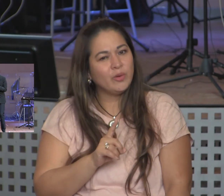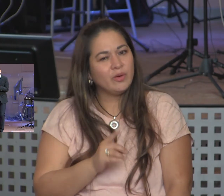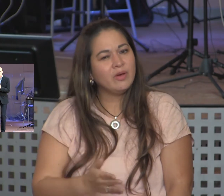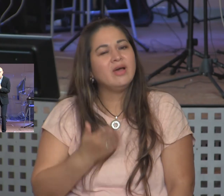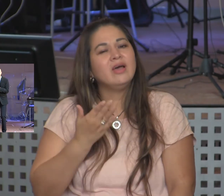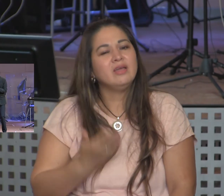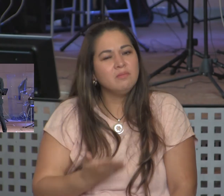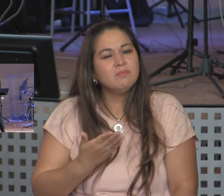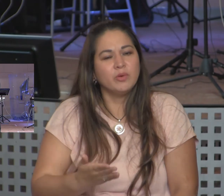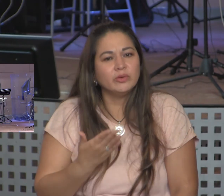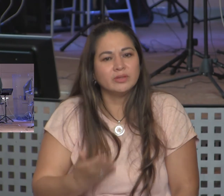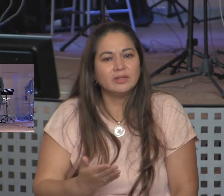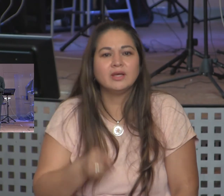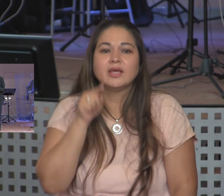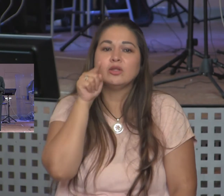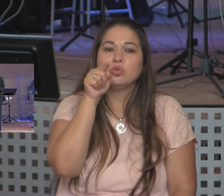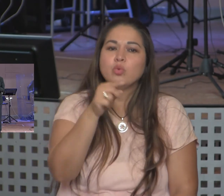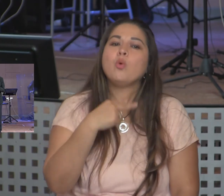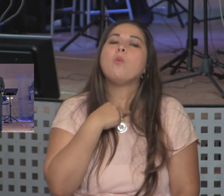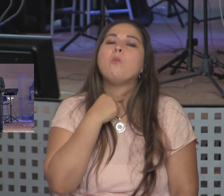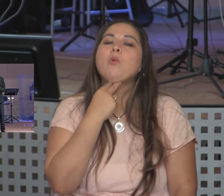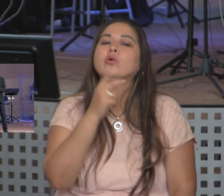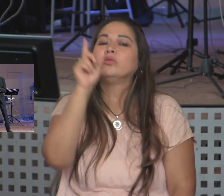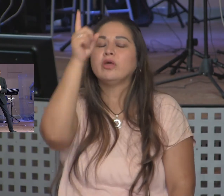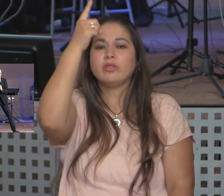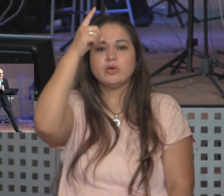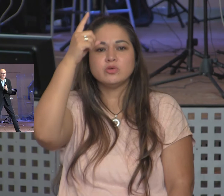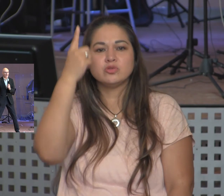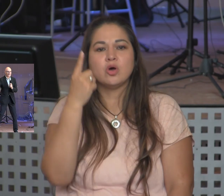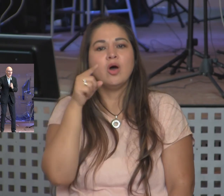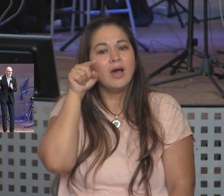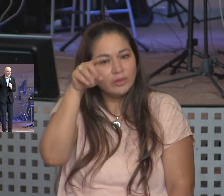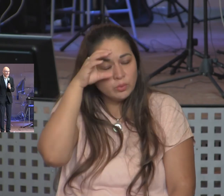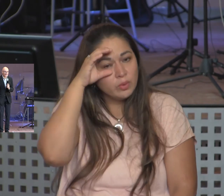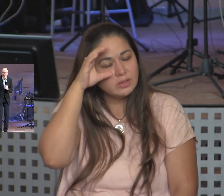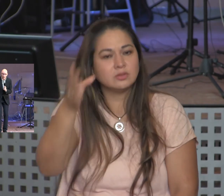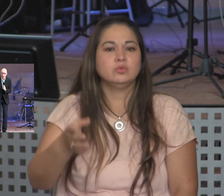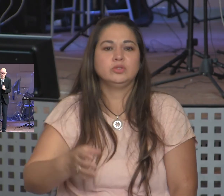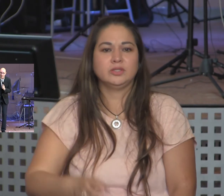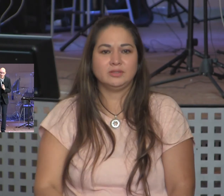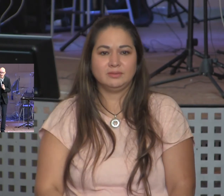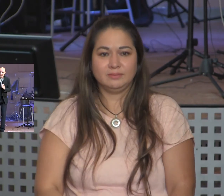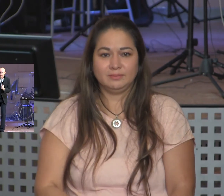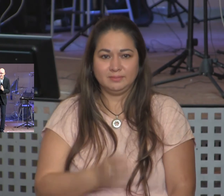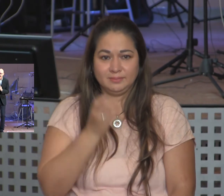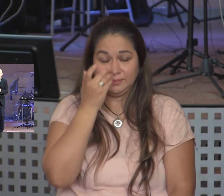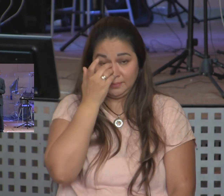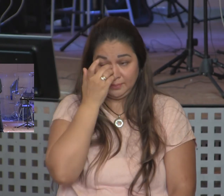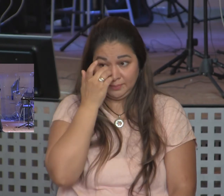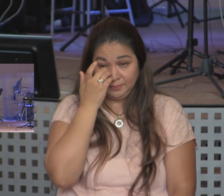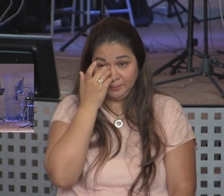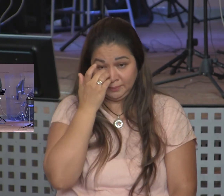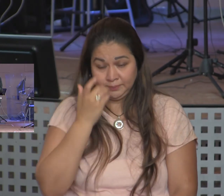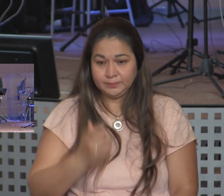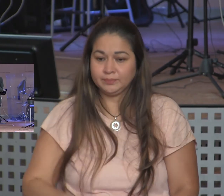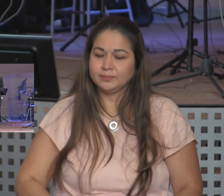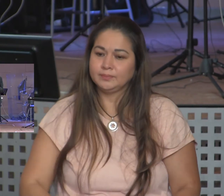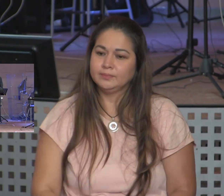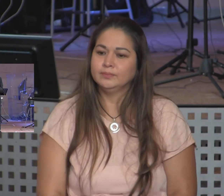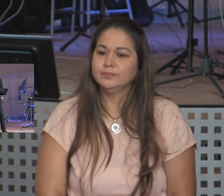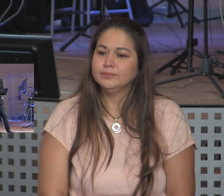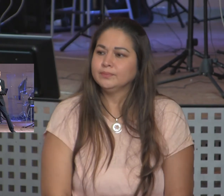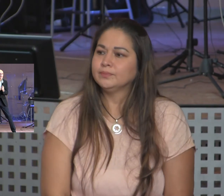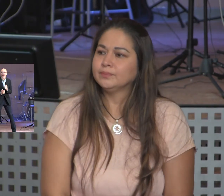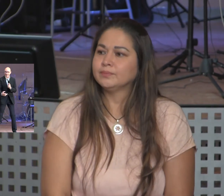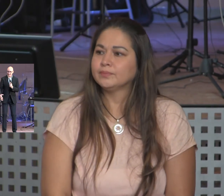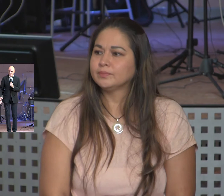Porque yo puedo escuchar la palabra y la palabra me va a demandar a mí quizás algo. Va a venir alguien y me va a decir: Pablo Antonio,